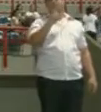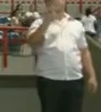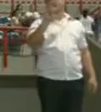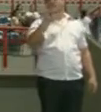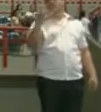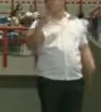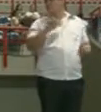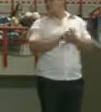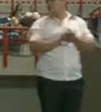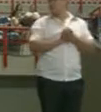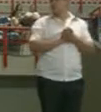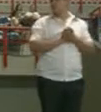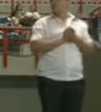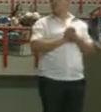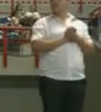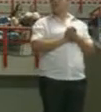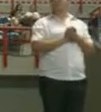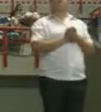ou menos assim: